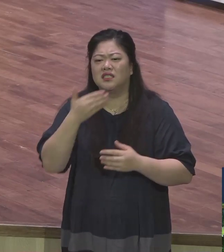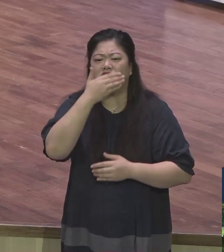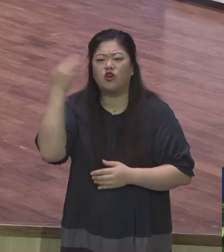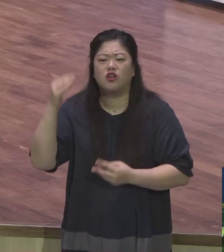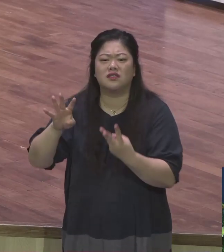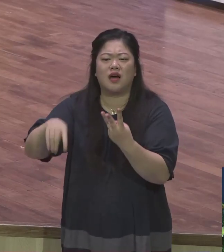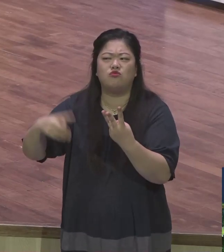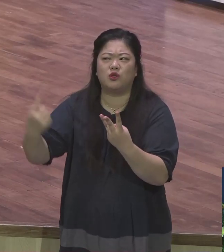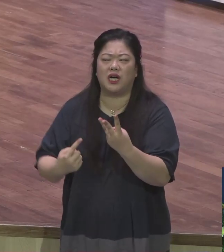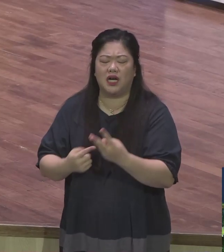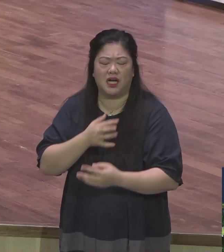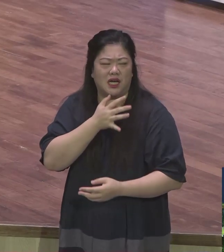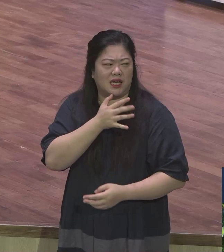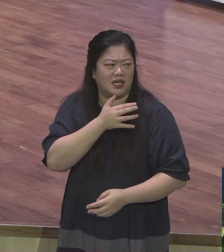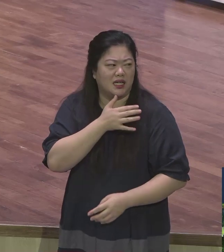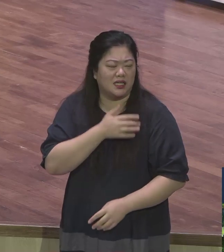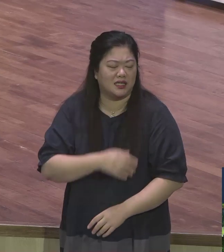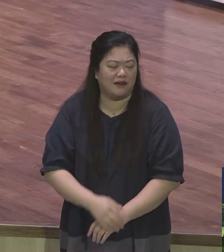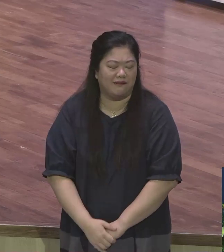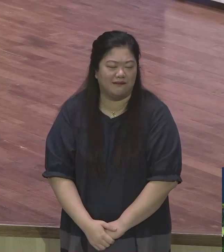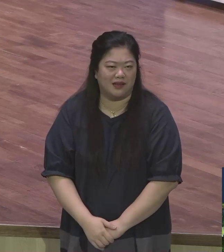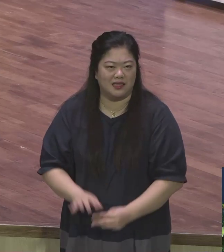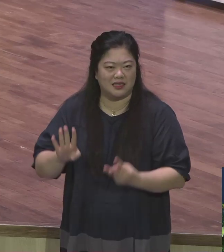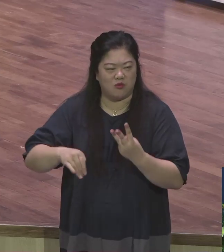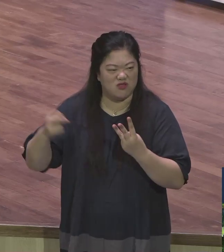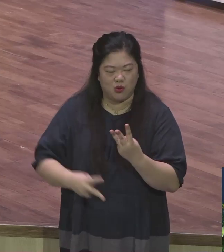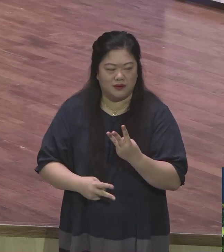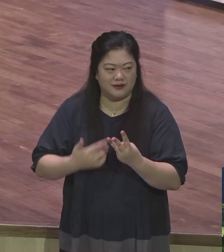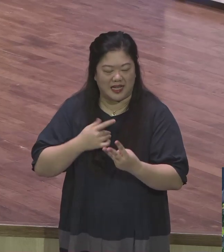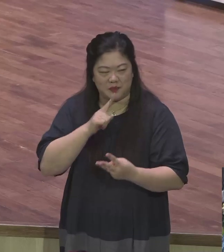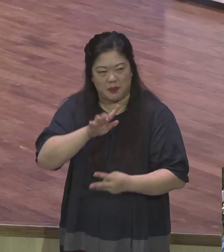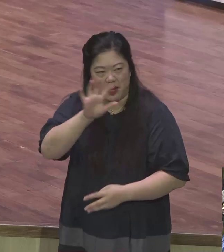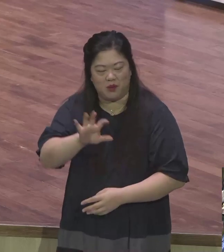없어가지고 또 3부 때 또 이야기해야지.